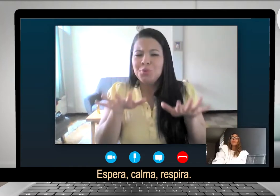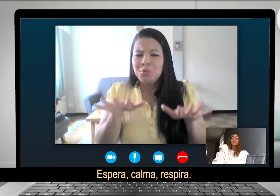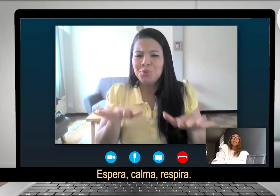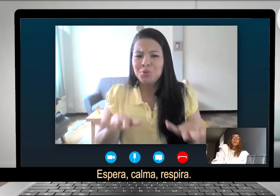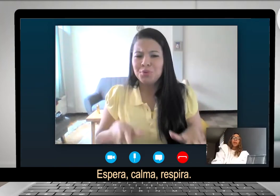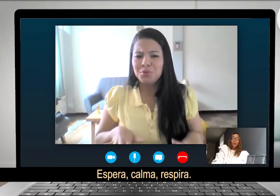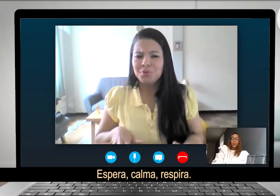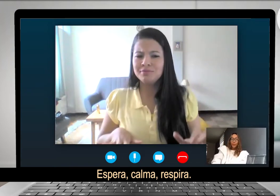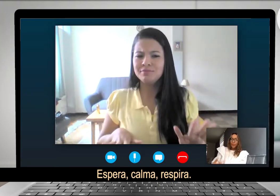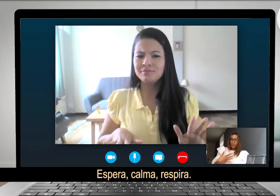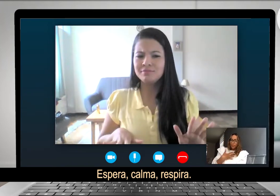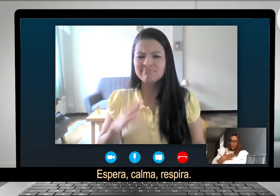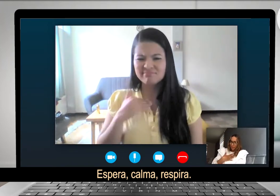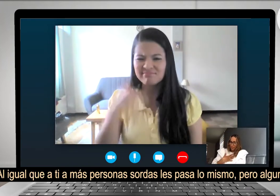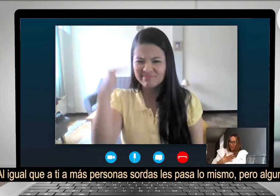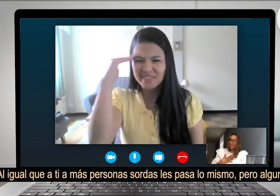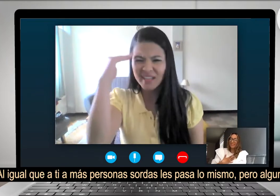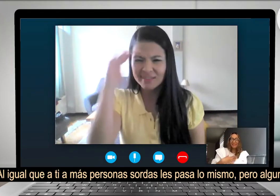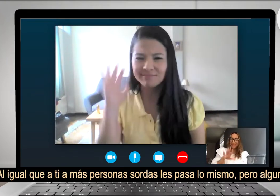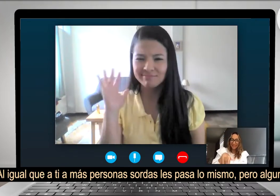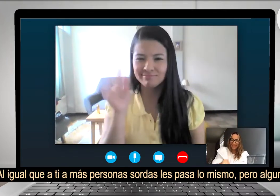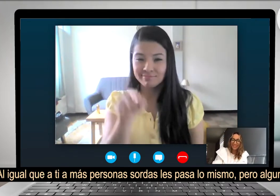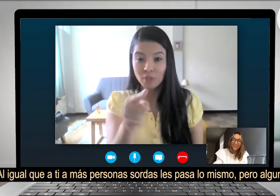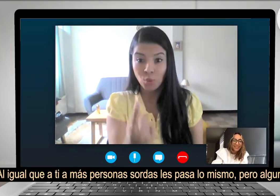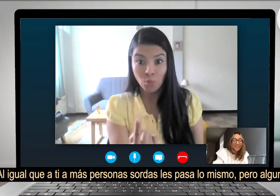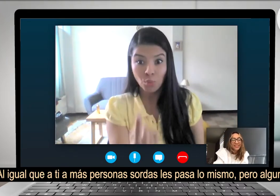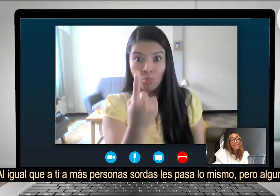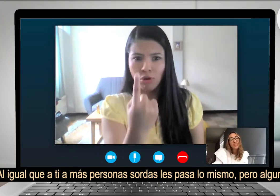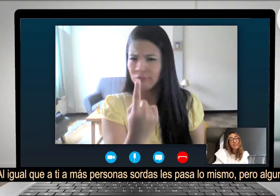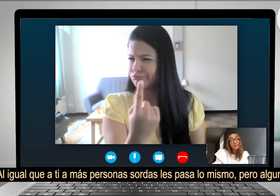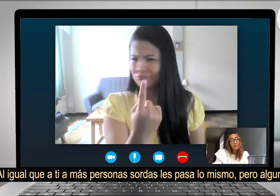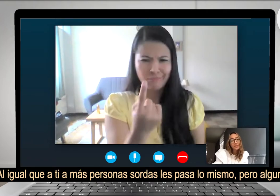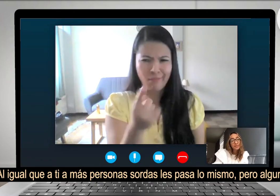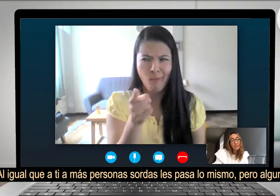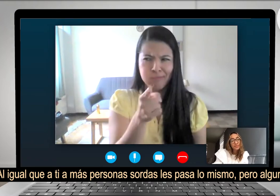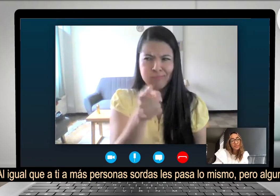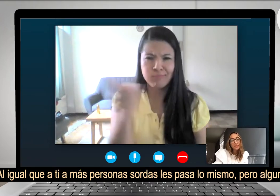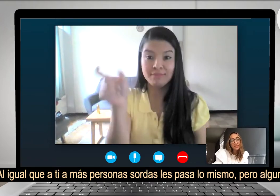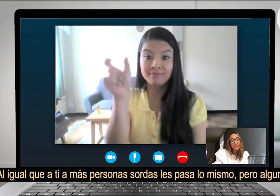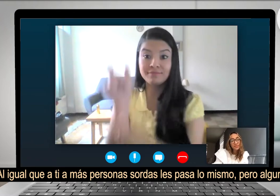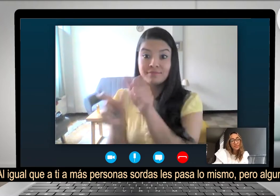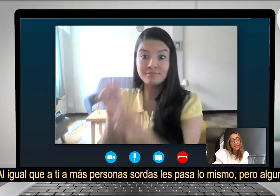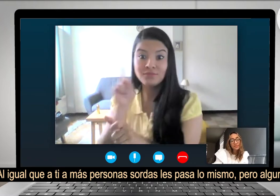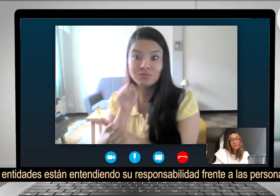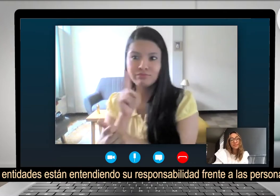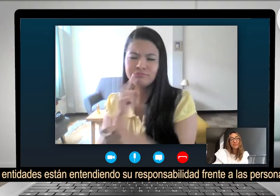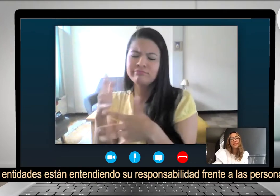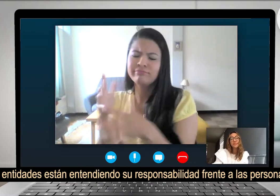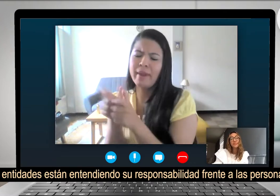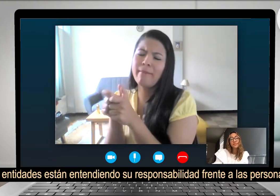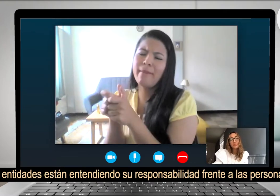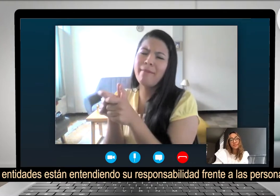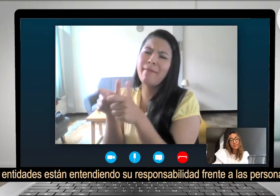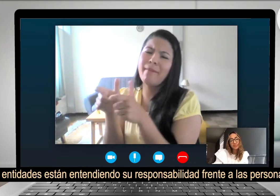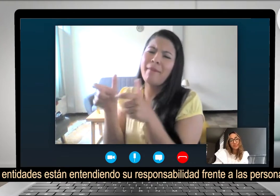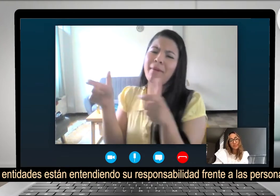Espera, calma, respira. Al igual que a ti, a más personas sordas les pasa lo mismo.